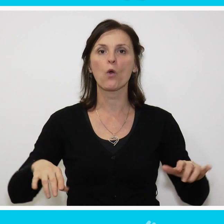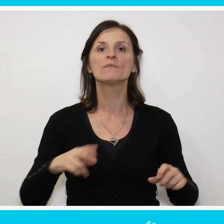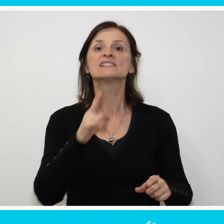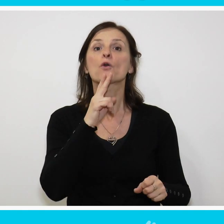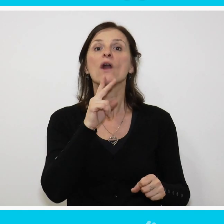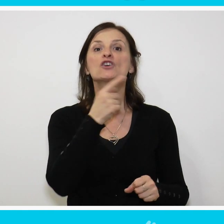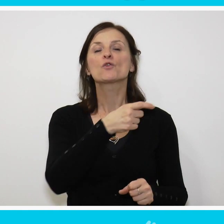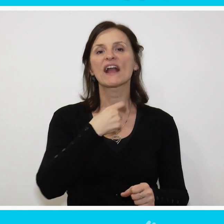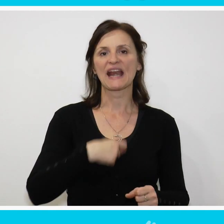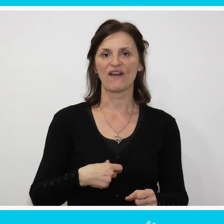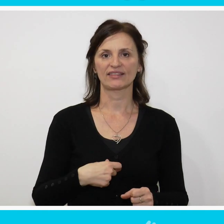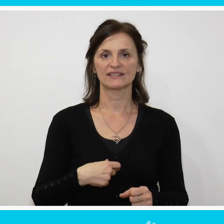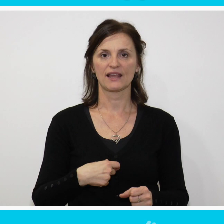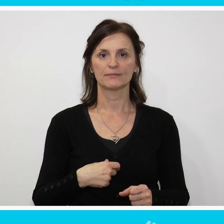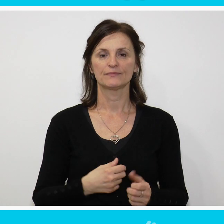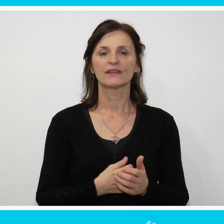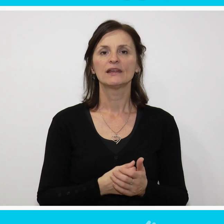jelku. Za koga su ove kravatice?